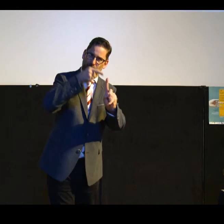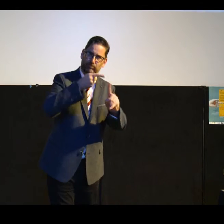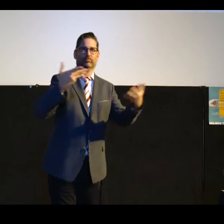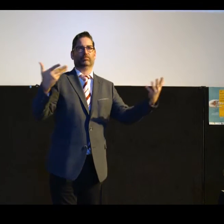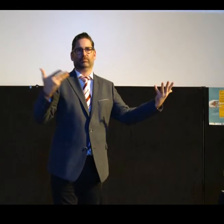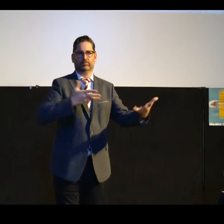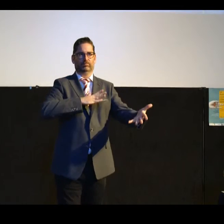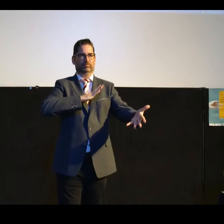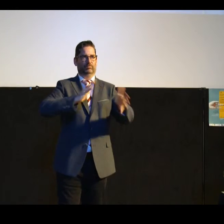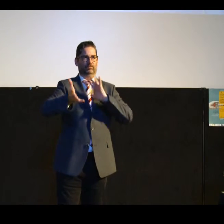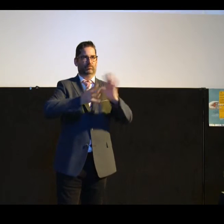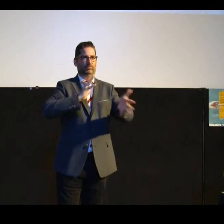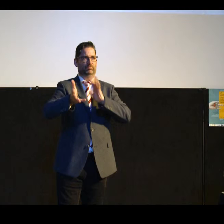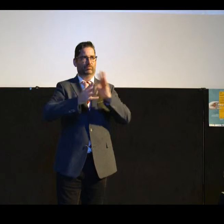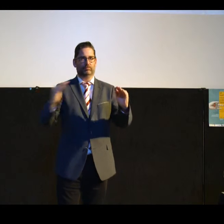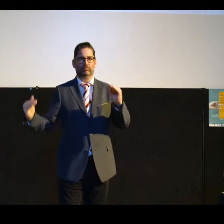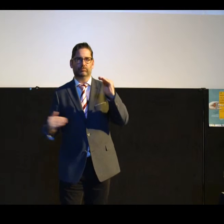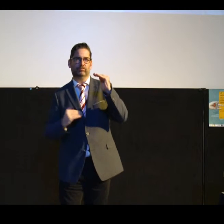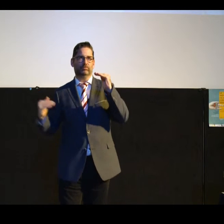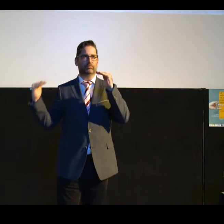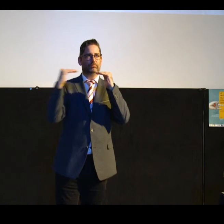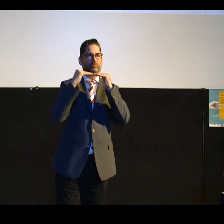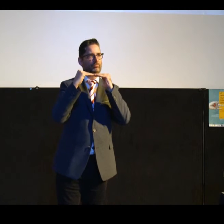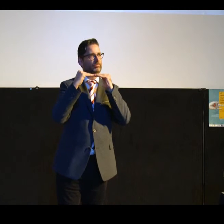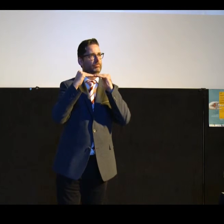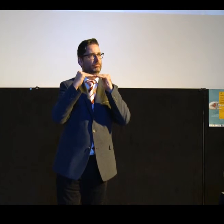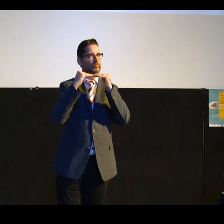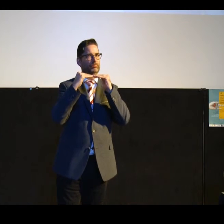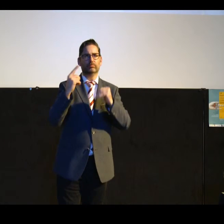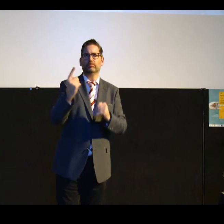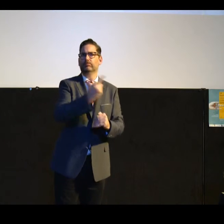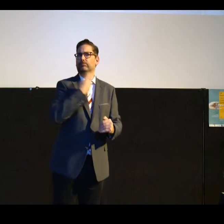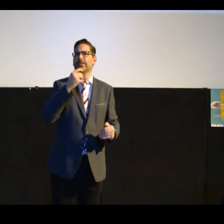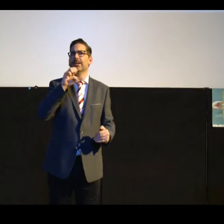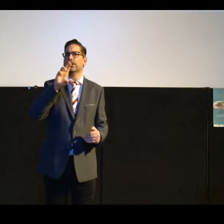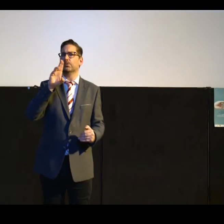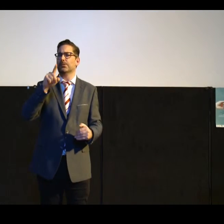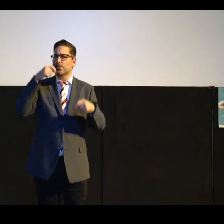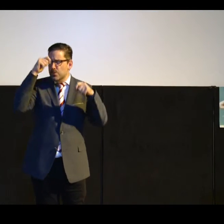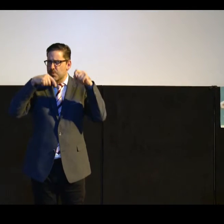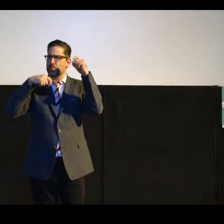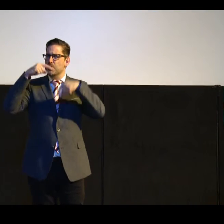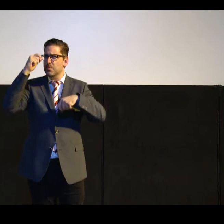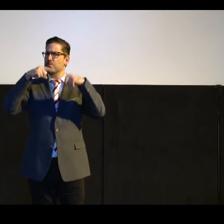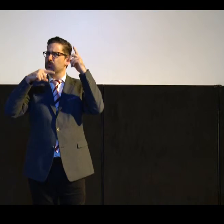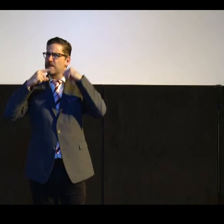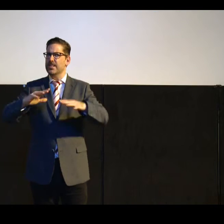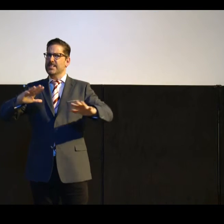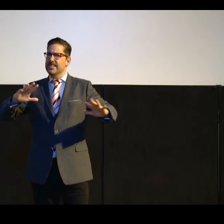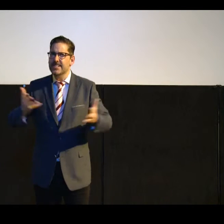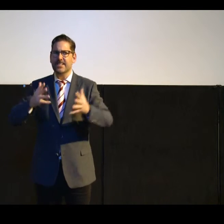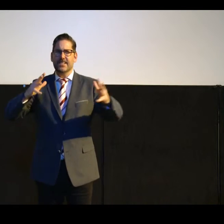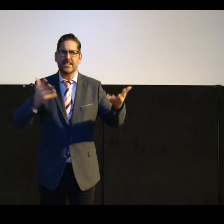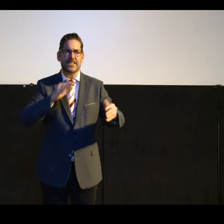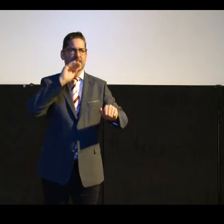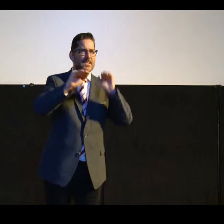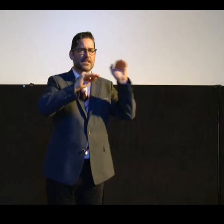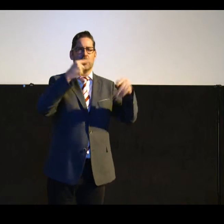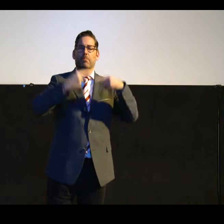los eventos, todas las luchas, todas las luchas para conseguir nuestros objetivos, tanto de igualdad como de respeto a la lengua